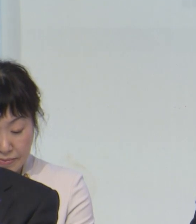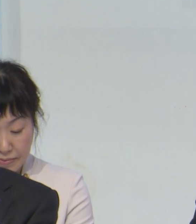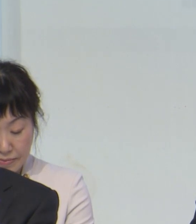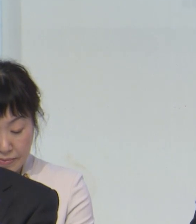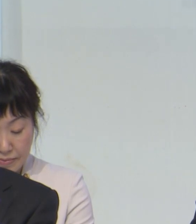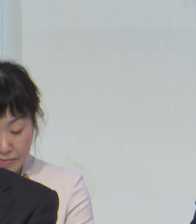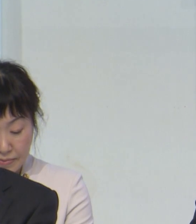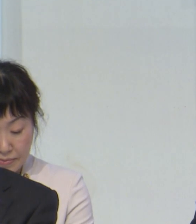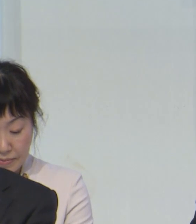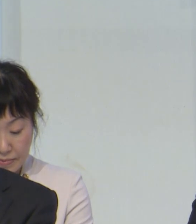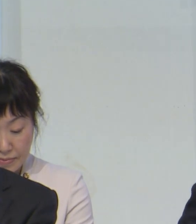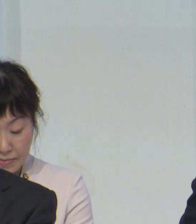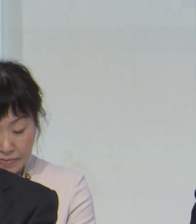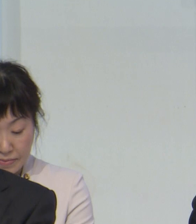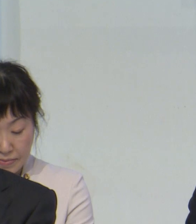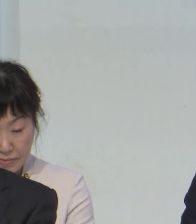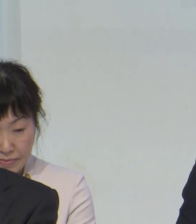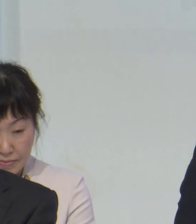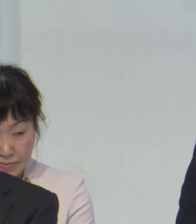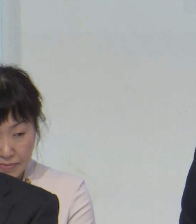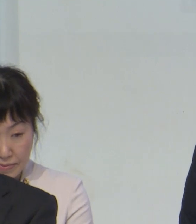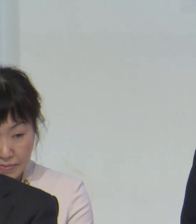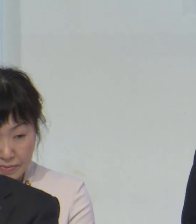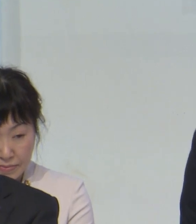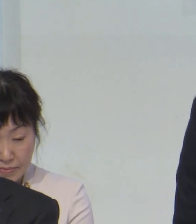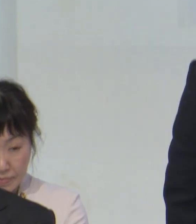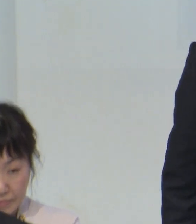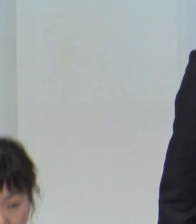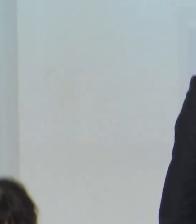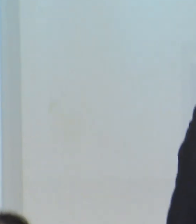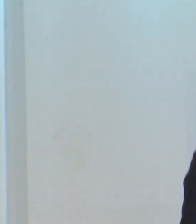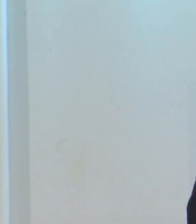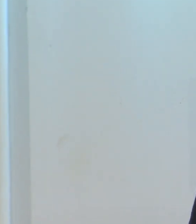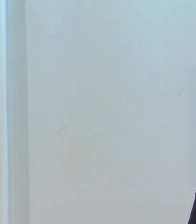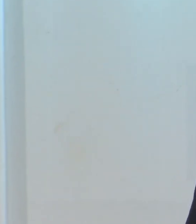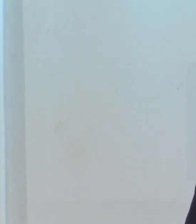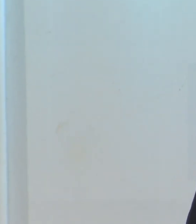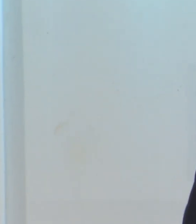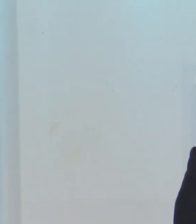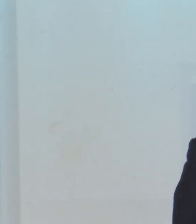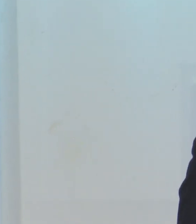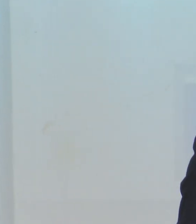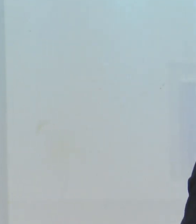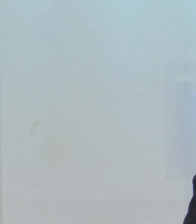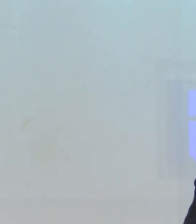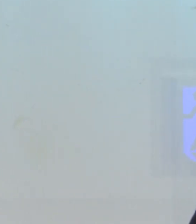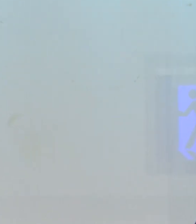た長崎市長田植えトミヒサでございます